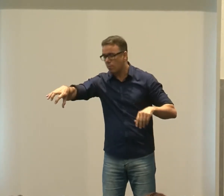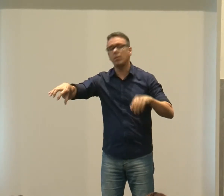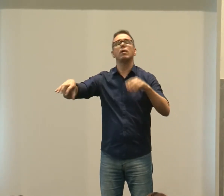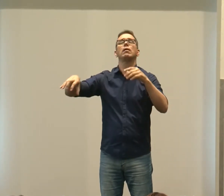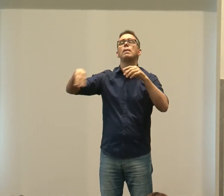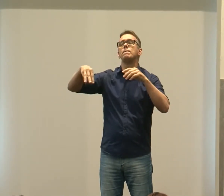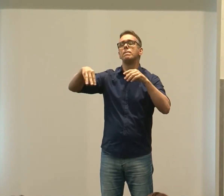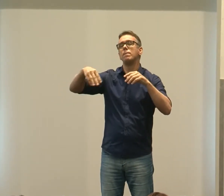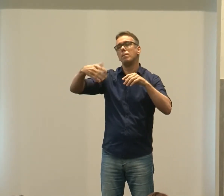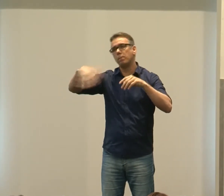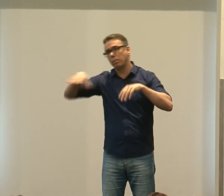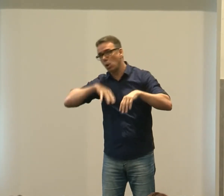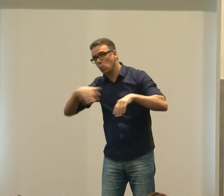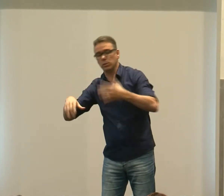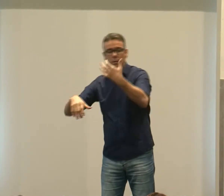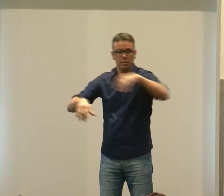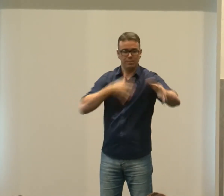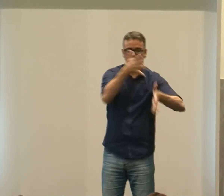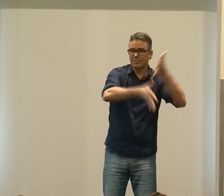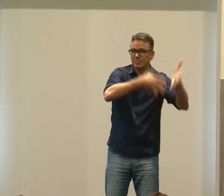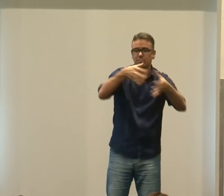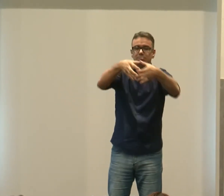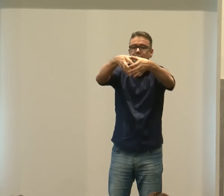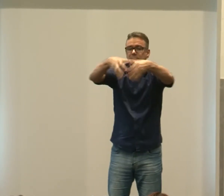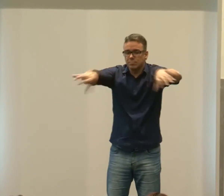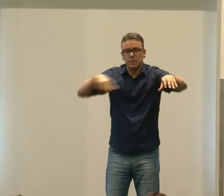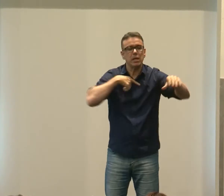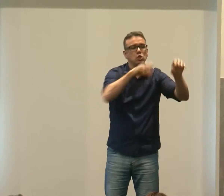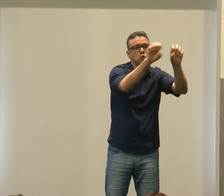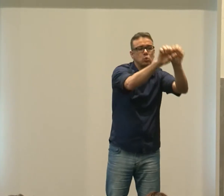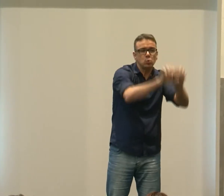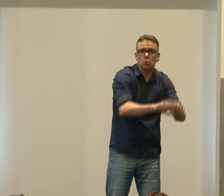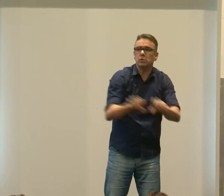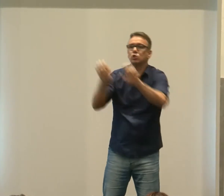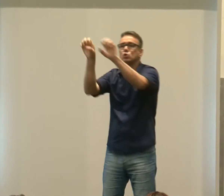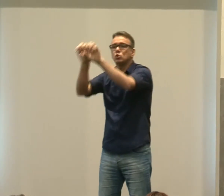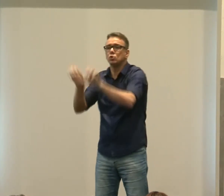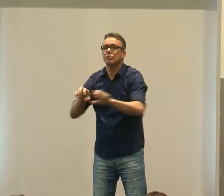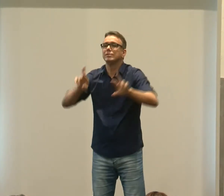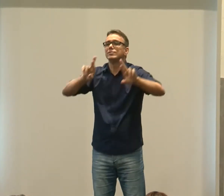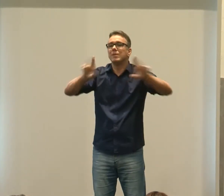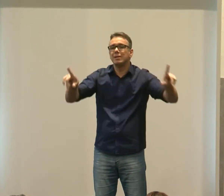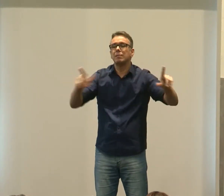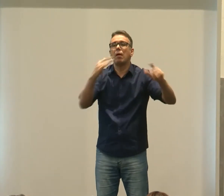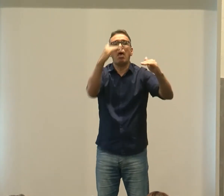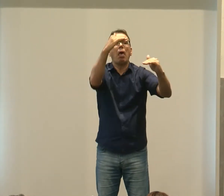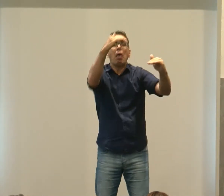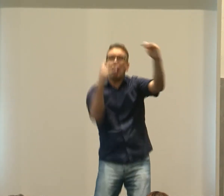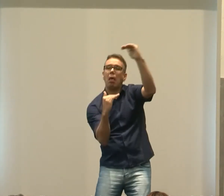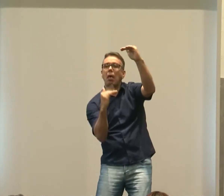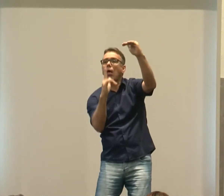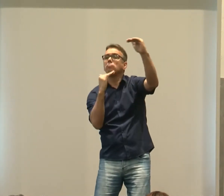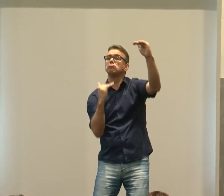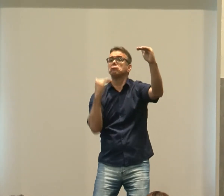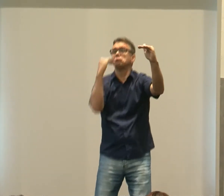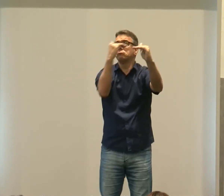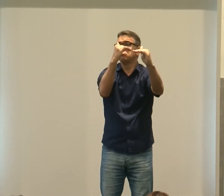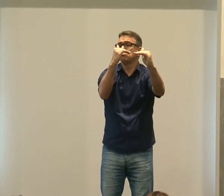perceberam que podem utilizar a língua portuguesa e também a língua de sinais, a Libras, as duas línguas com estruturas